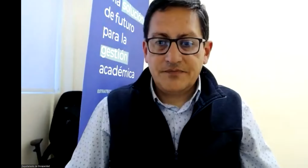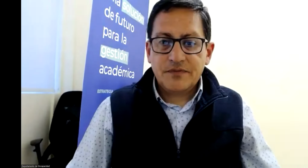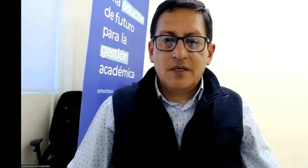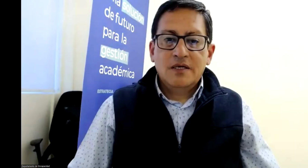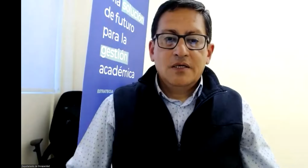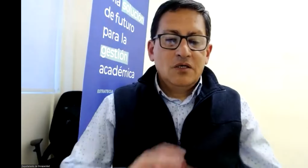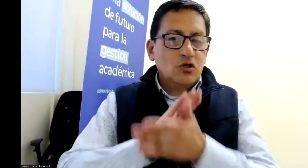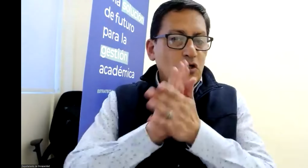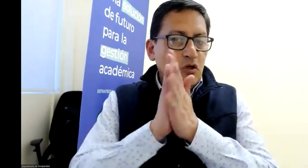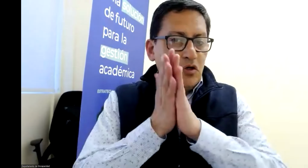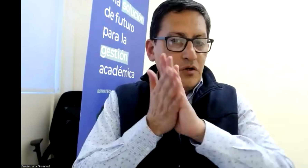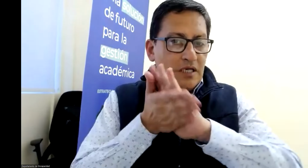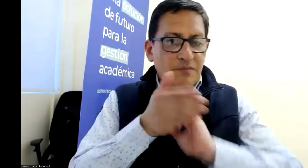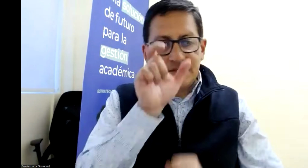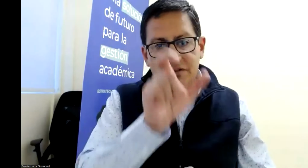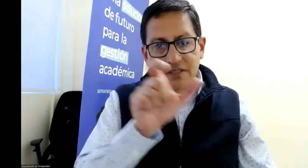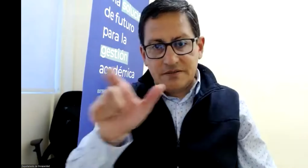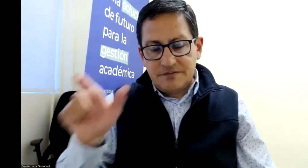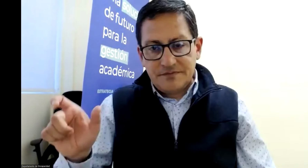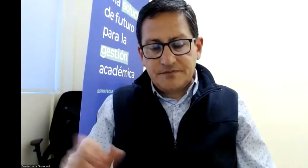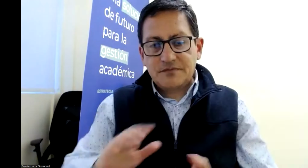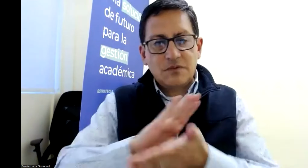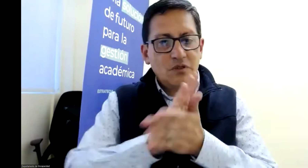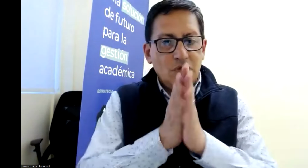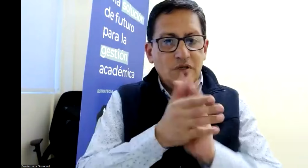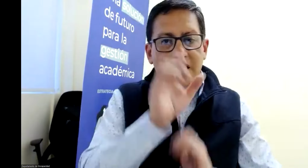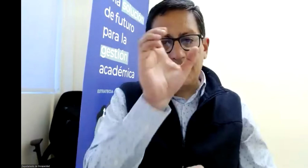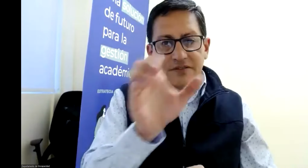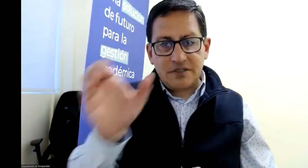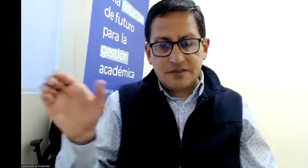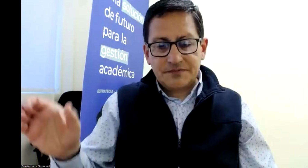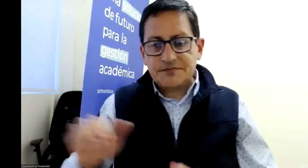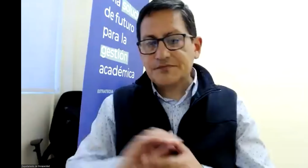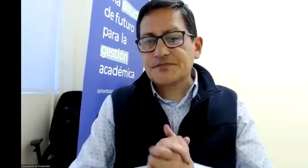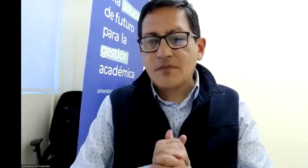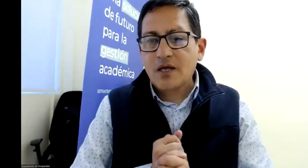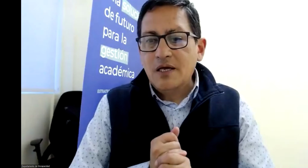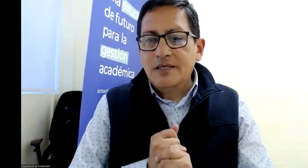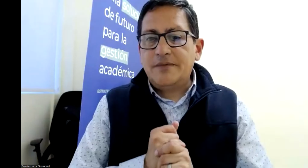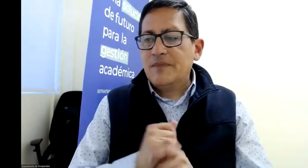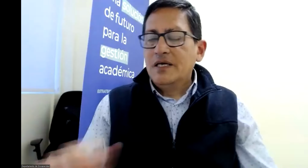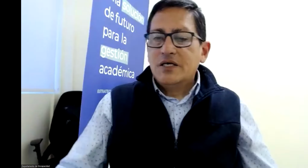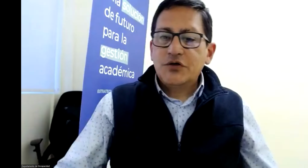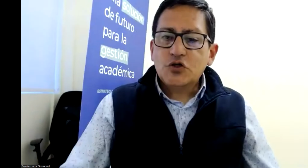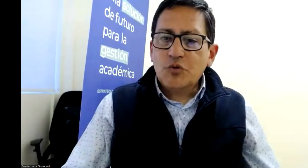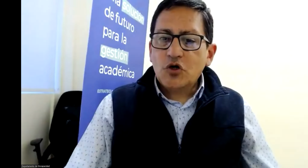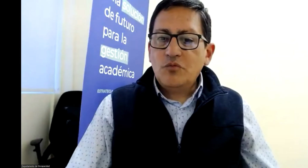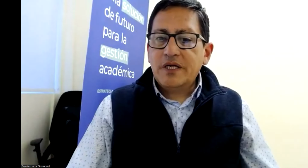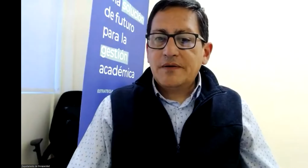todas las personas todas las personas ya y otro pronombre